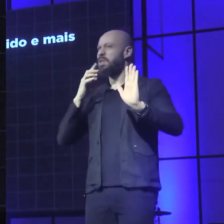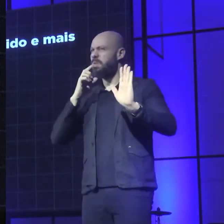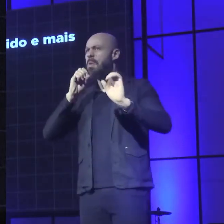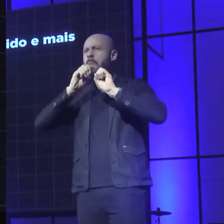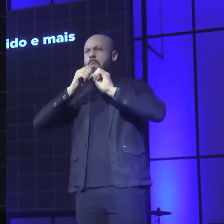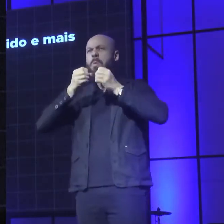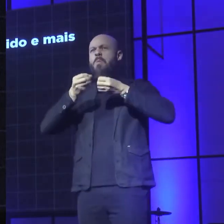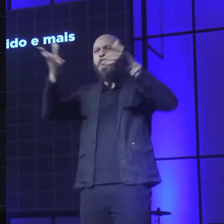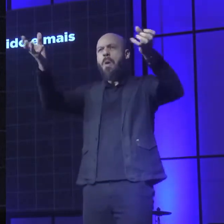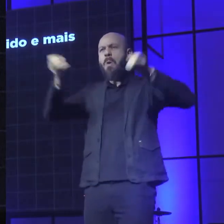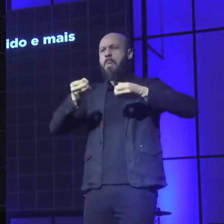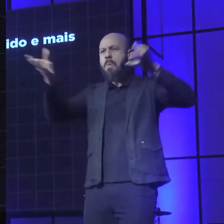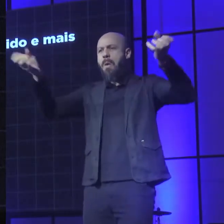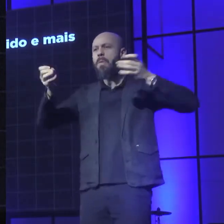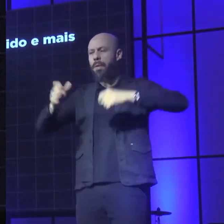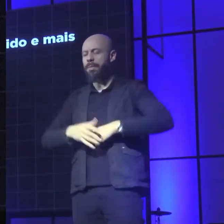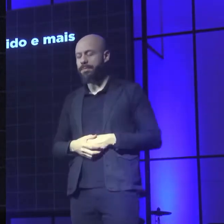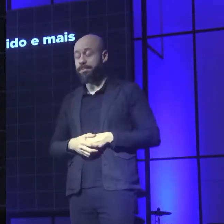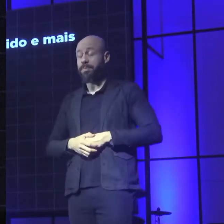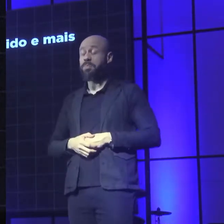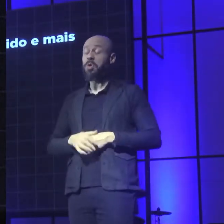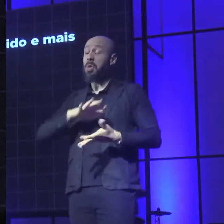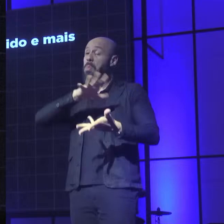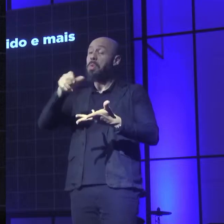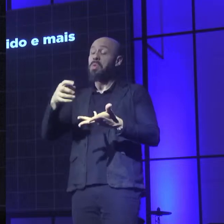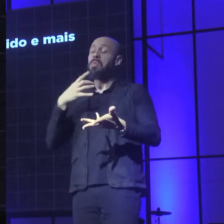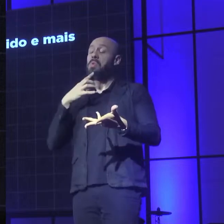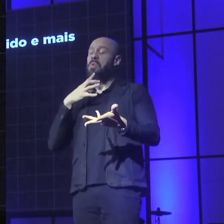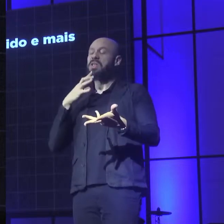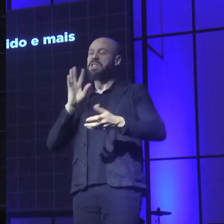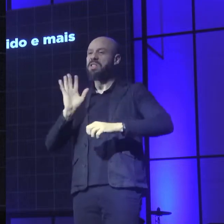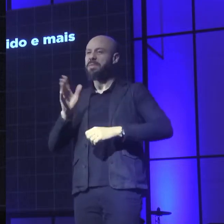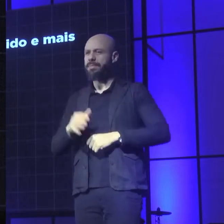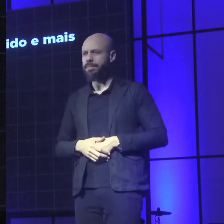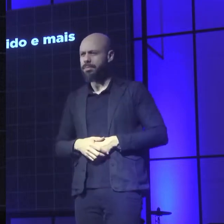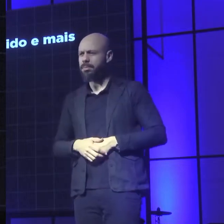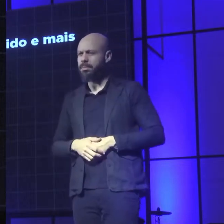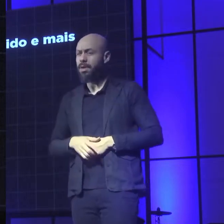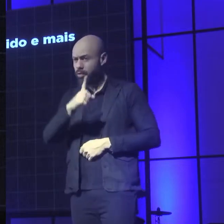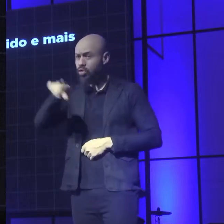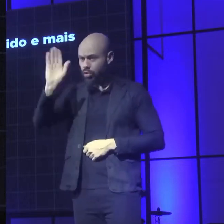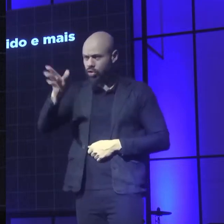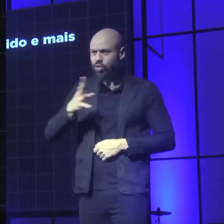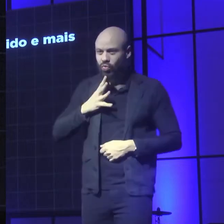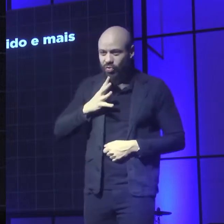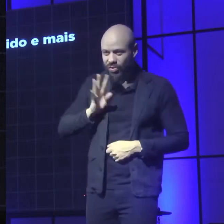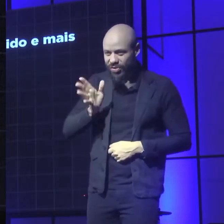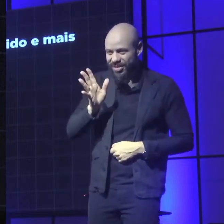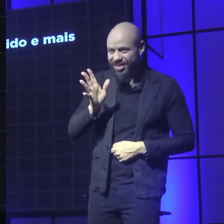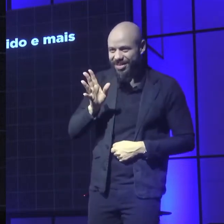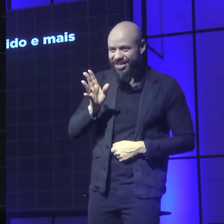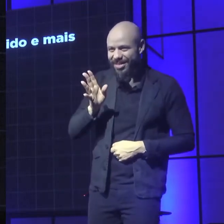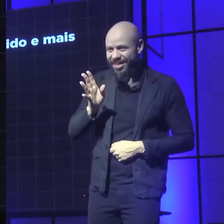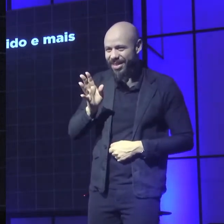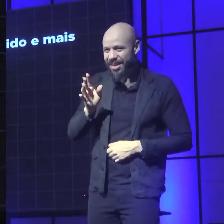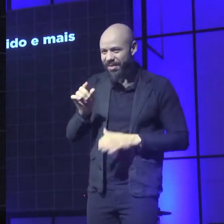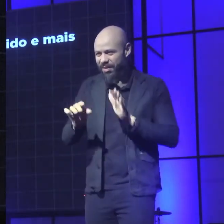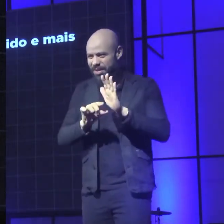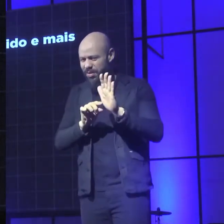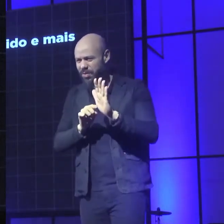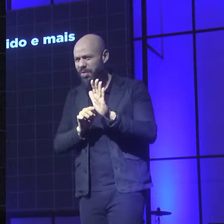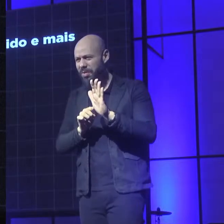toda a Bíblia, em todo o mundo. E talvez você já tenha escutado, ouvido, talvez até o único versículo que você sabe de